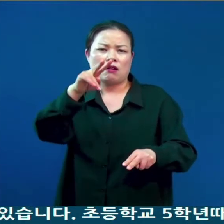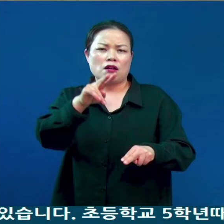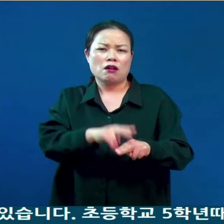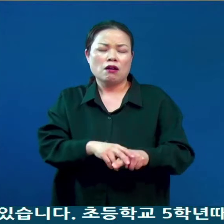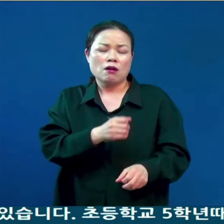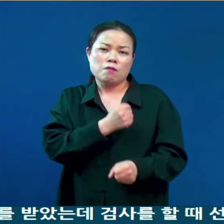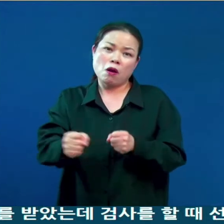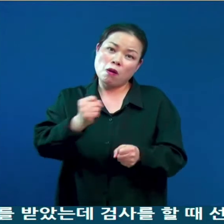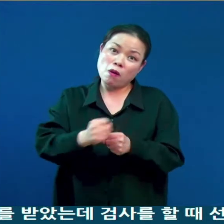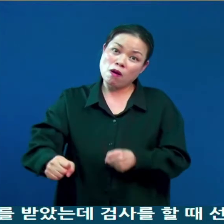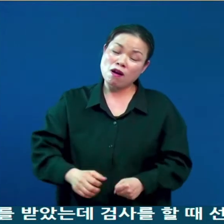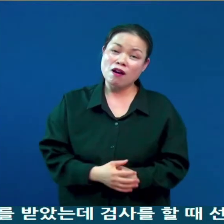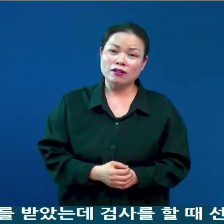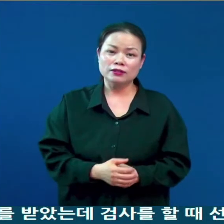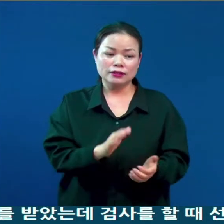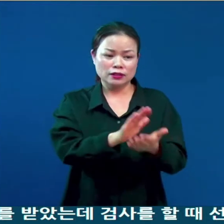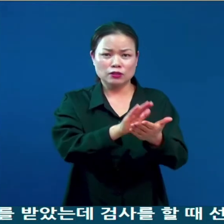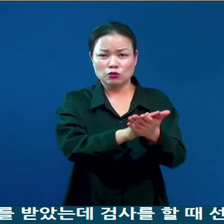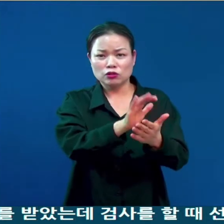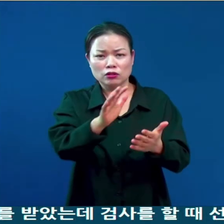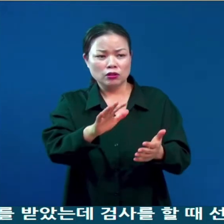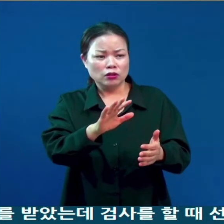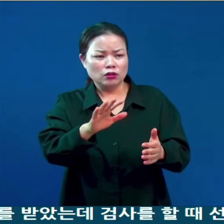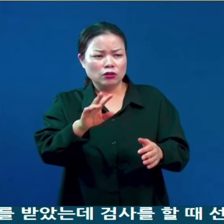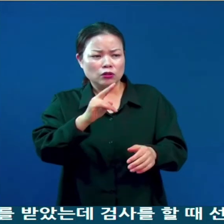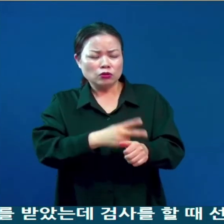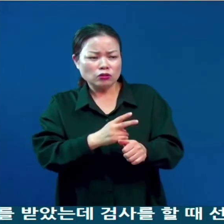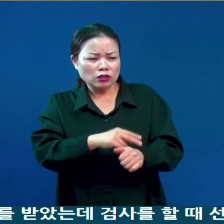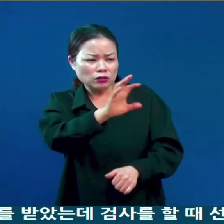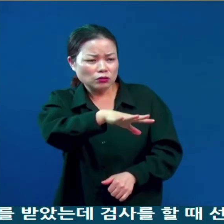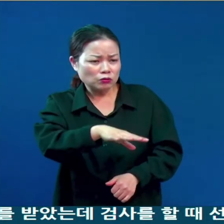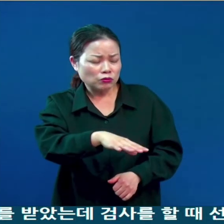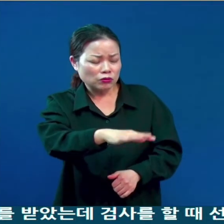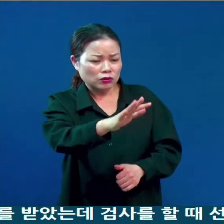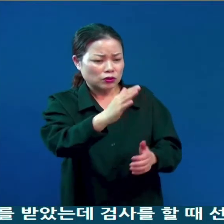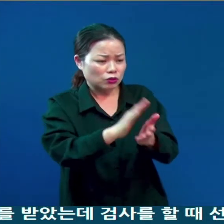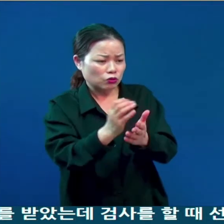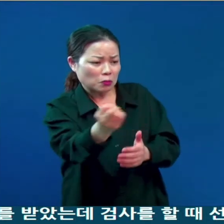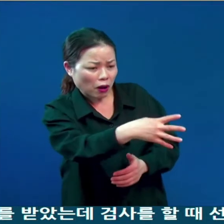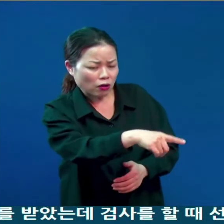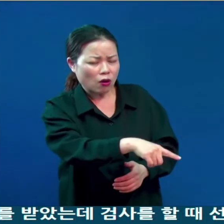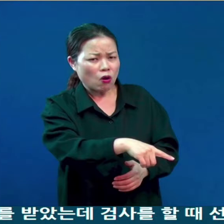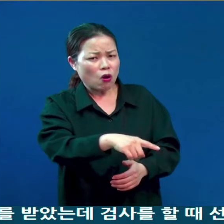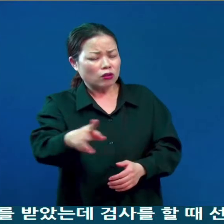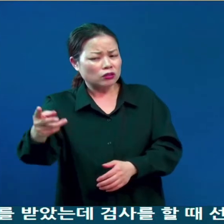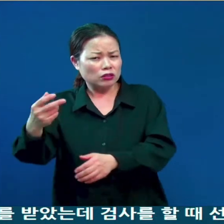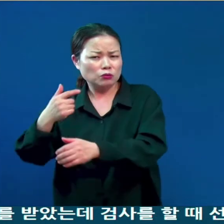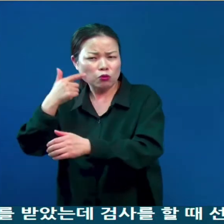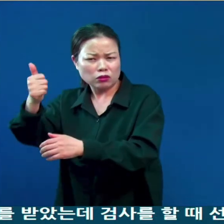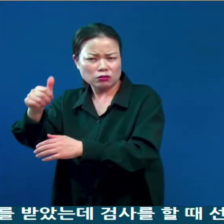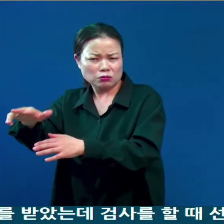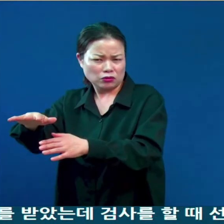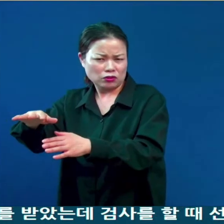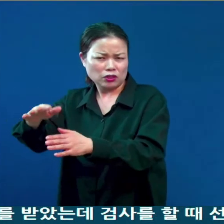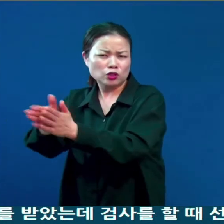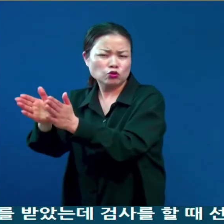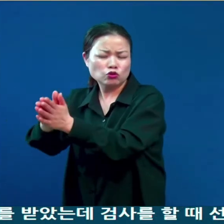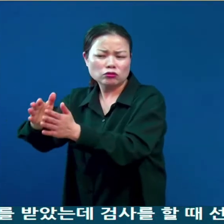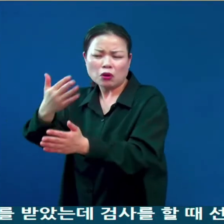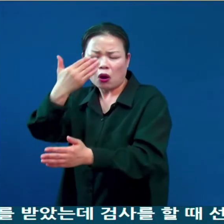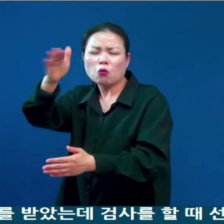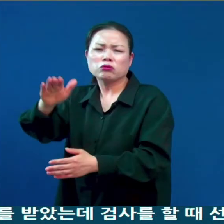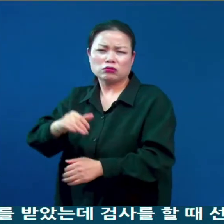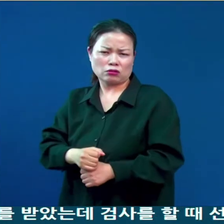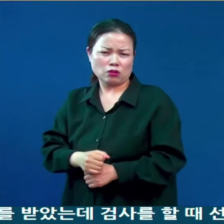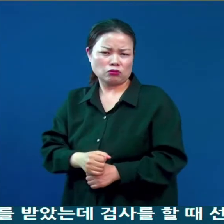거였죠. 이제 나중에 친구들이 이제 선생님 성은이 면제인데요 라고 하더니 선생님이 미안하다는 소리도 안 하시고